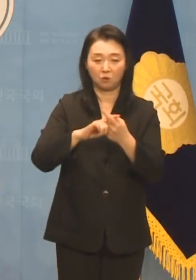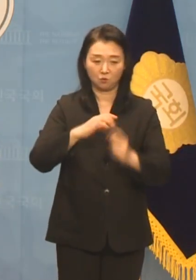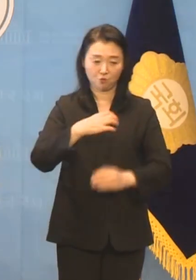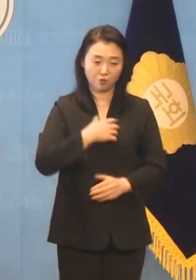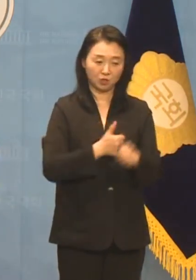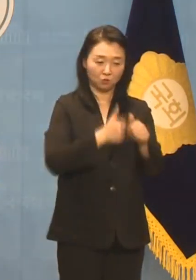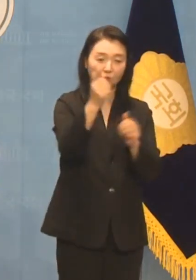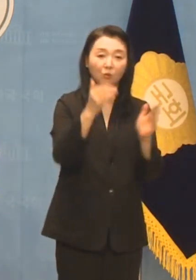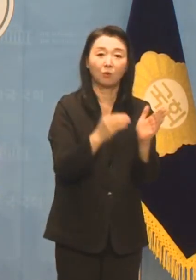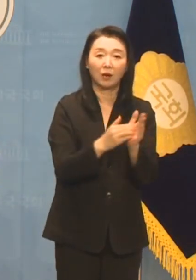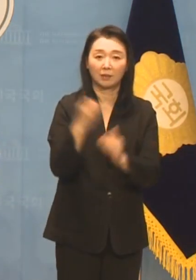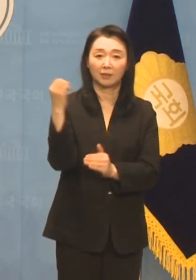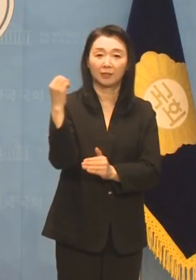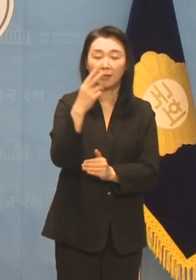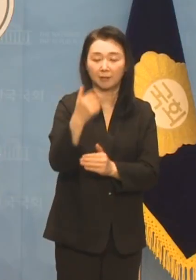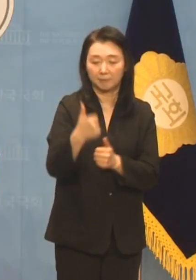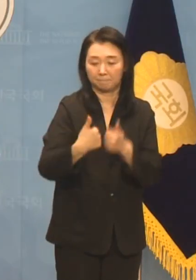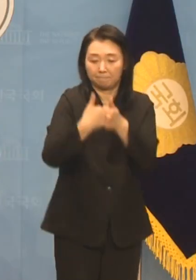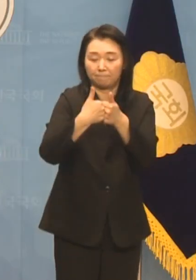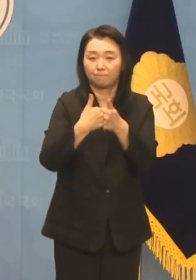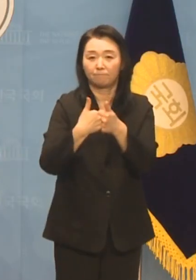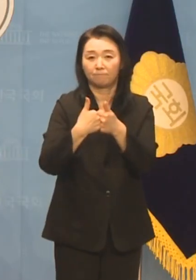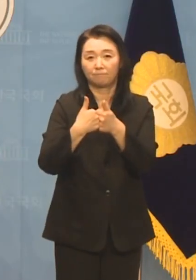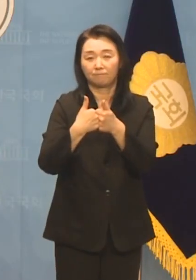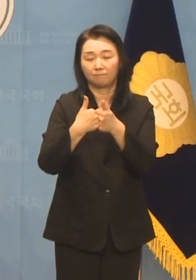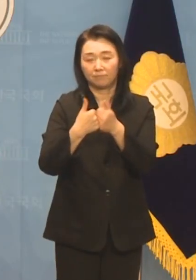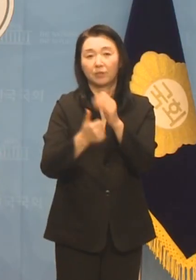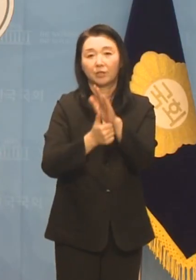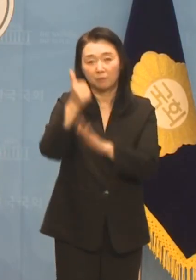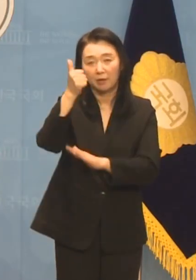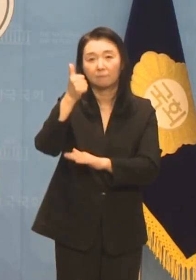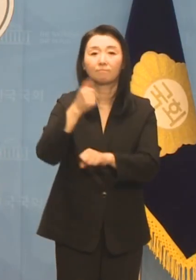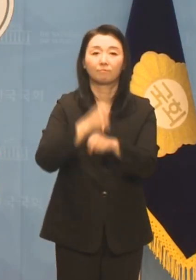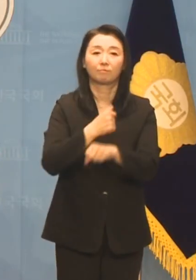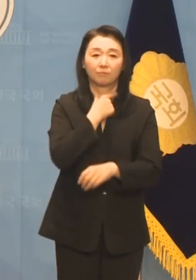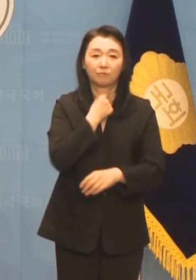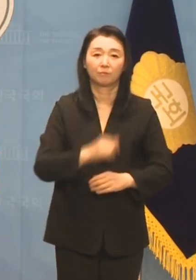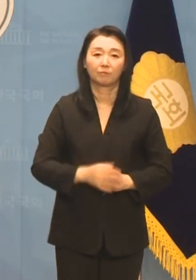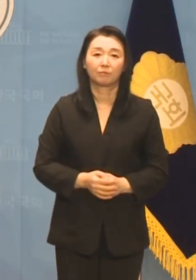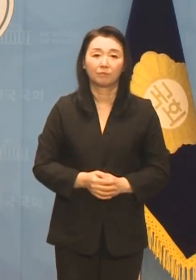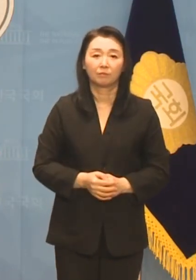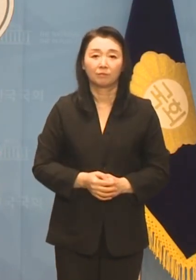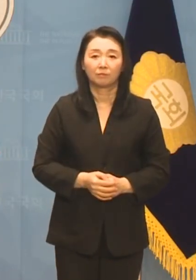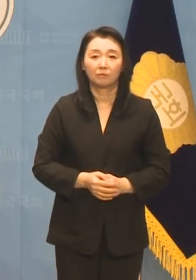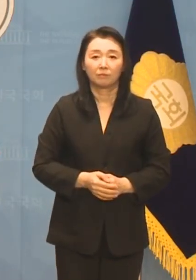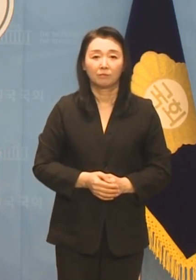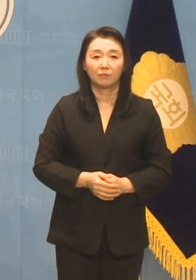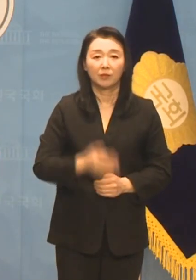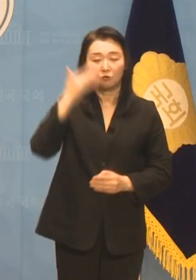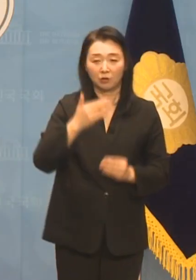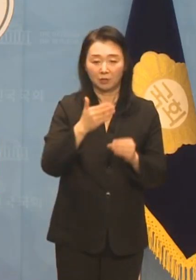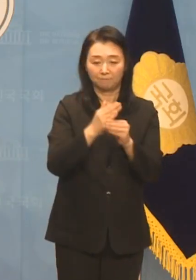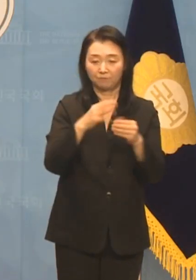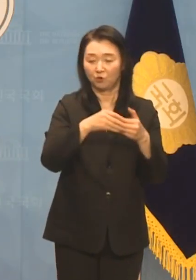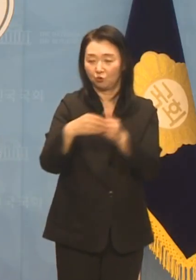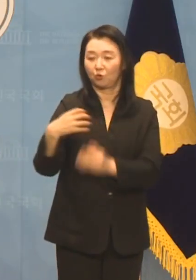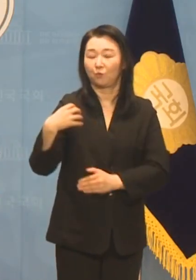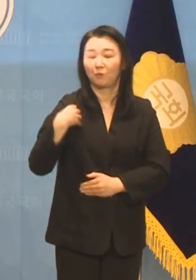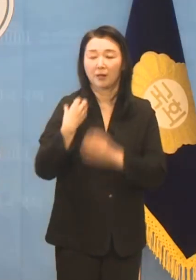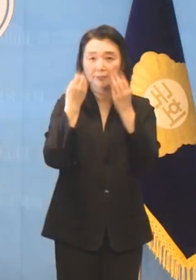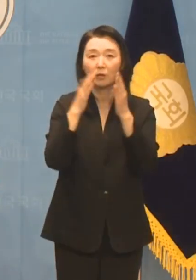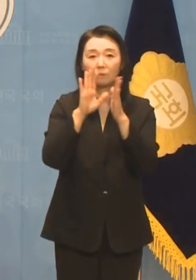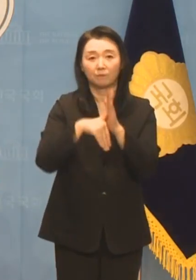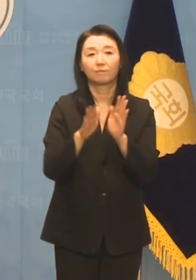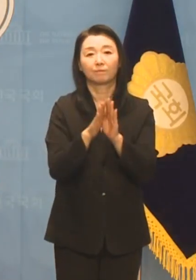극복과 재도약의 길을 열겠습니다. K 이니셔티브의 새 시대